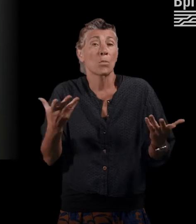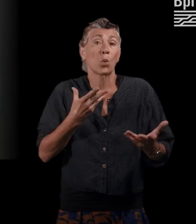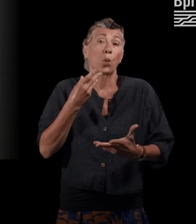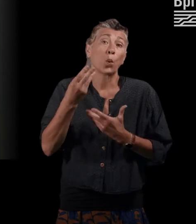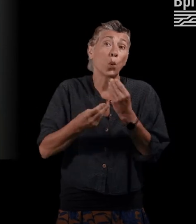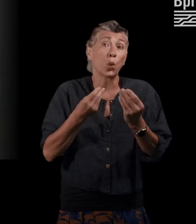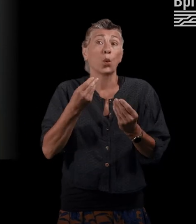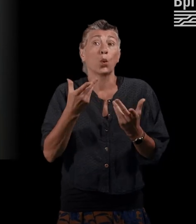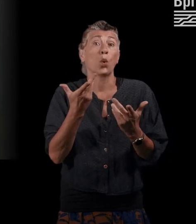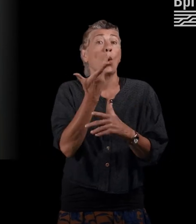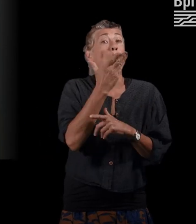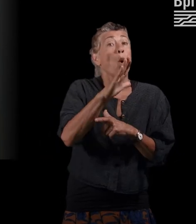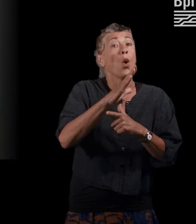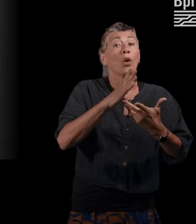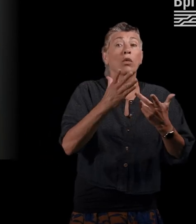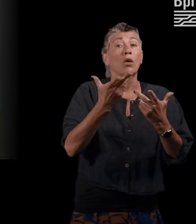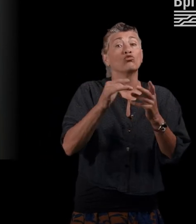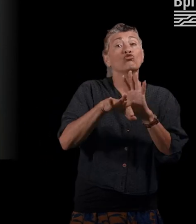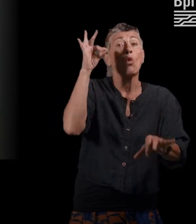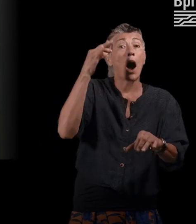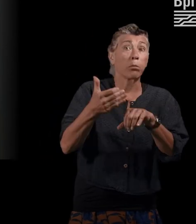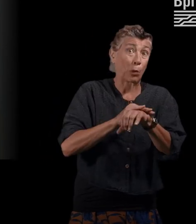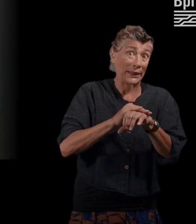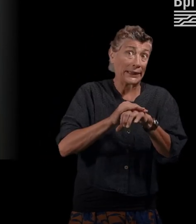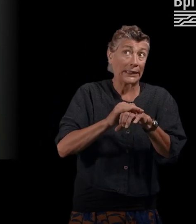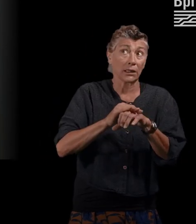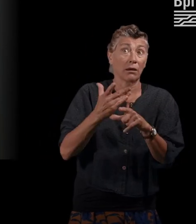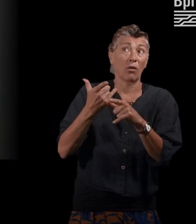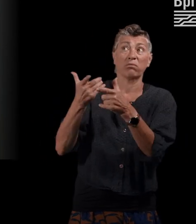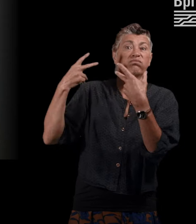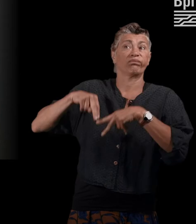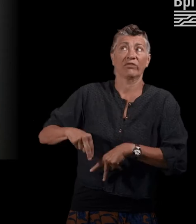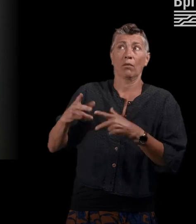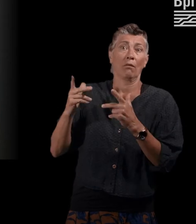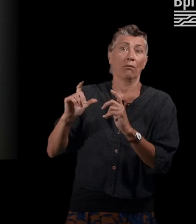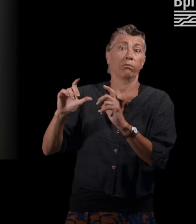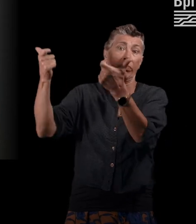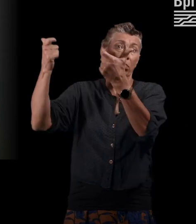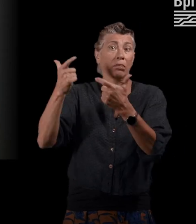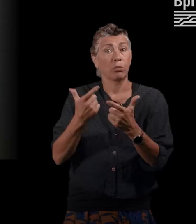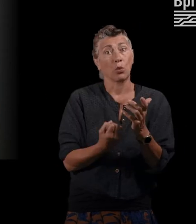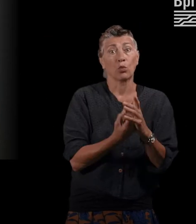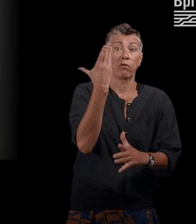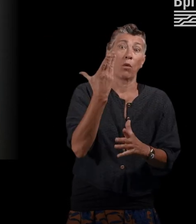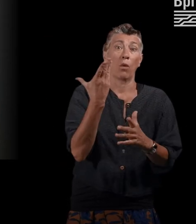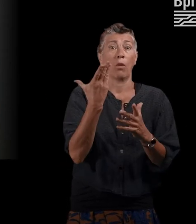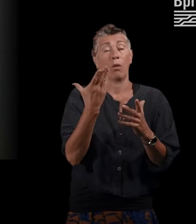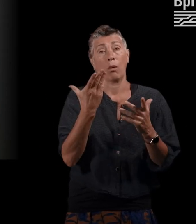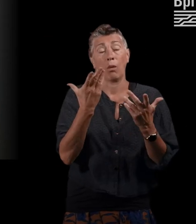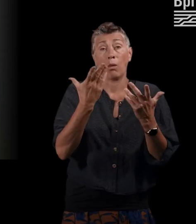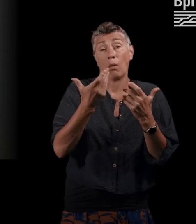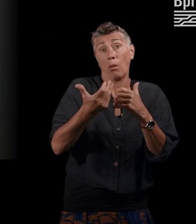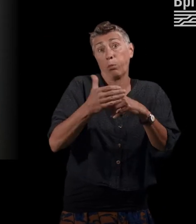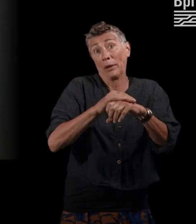autre, ou la construction d'une alternance politique, parce que finalement, c'est la seule chose qui pourra faire sortir le